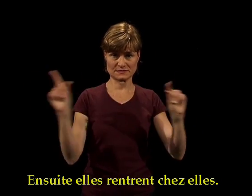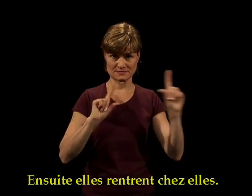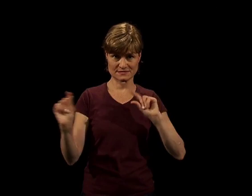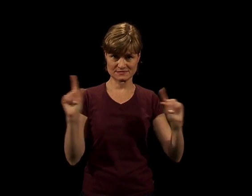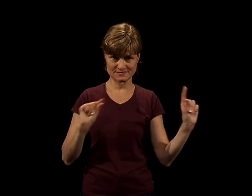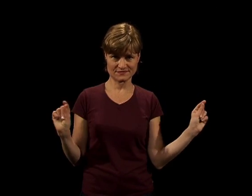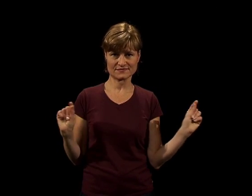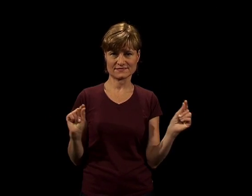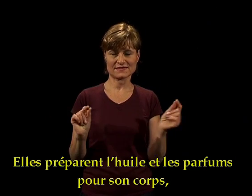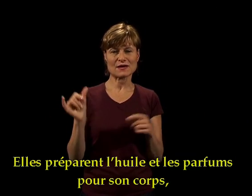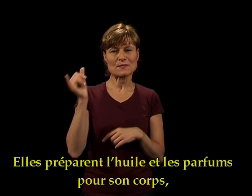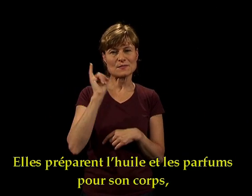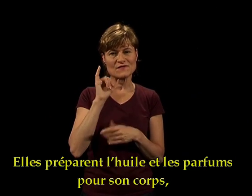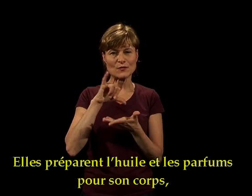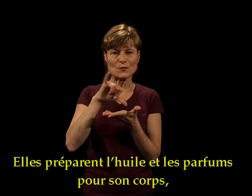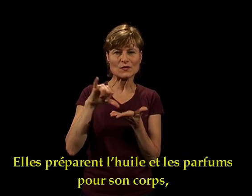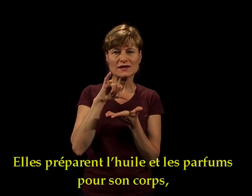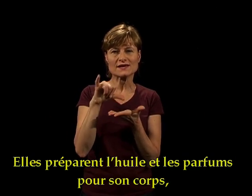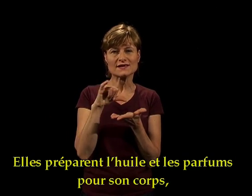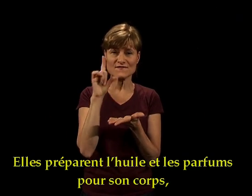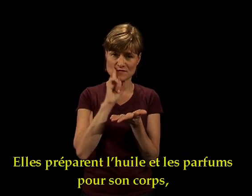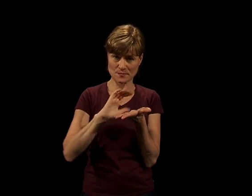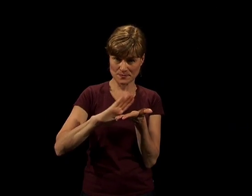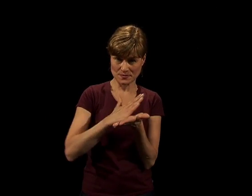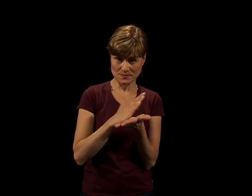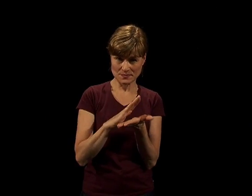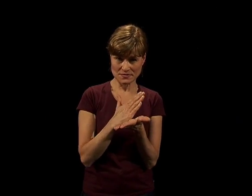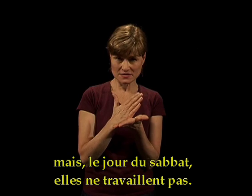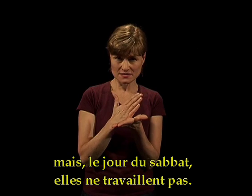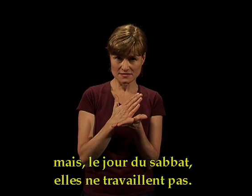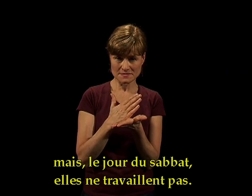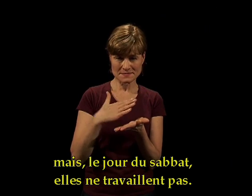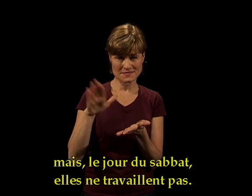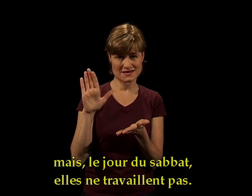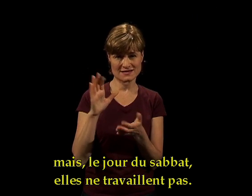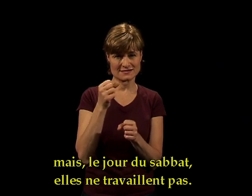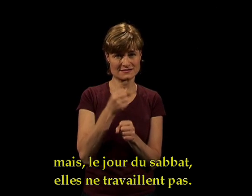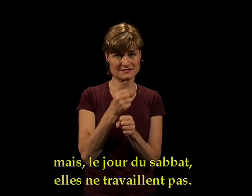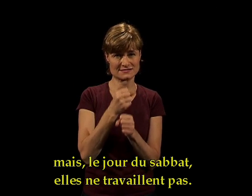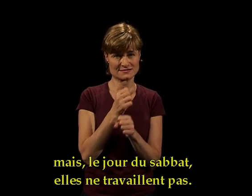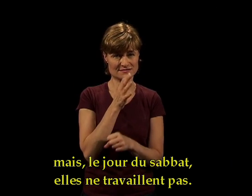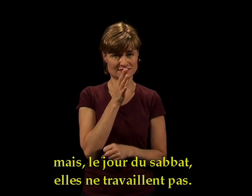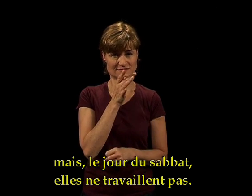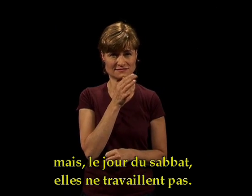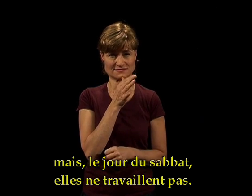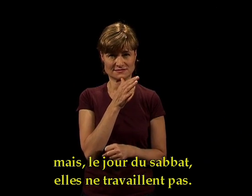Ensuite, elles rentrent chez elles. Elles préparent l'huile et les parfums pour son corps. Mais le jour du sabbat,